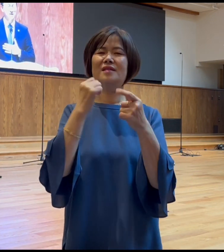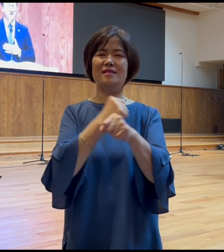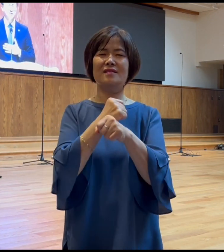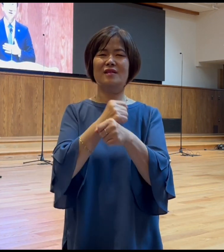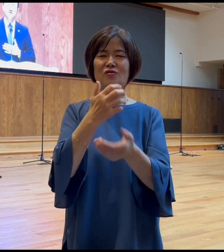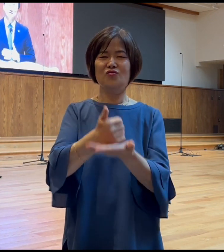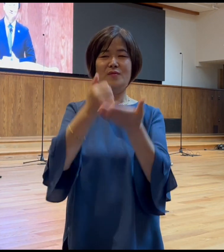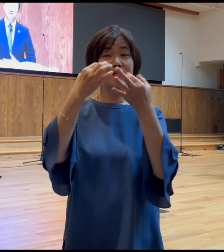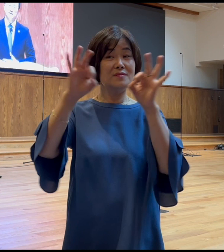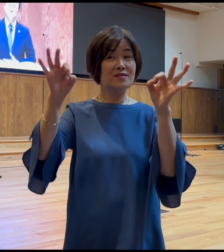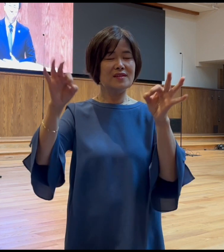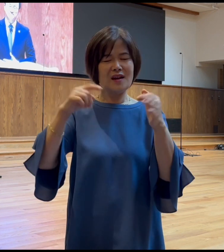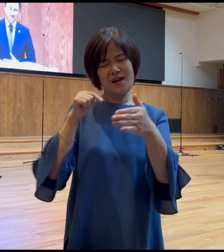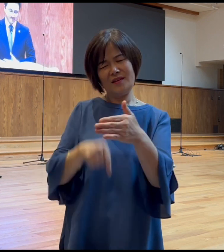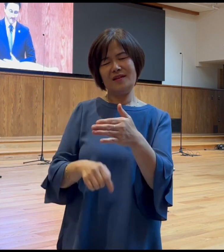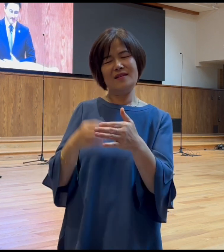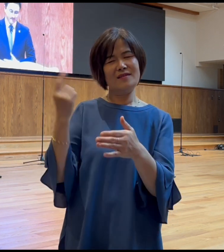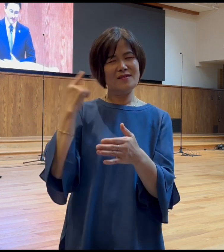음성이 내면에 들렸습니다.